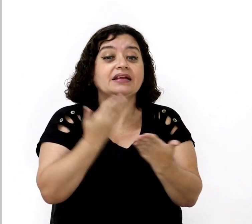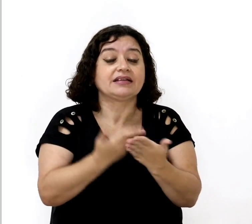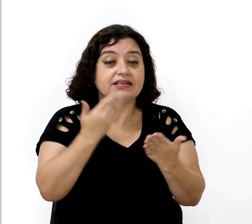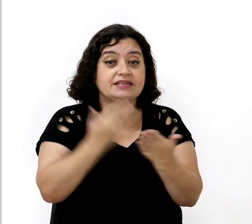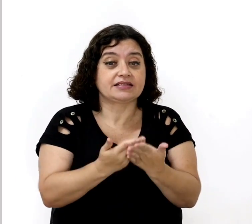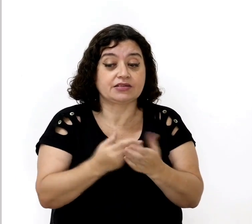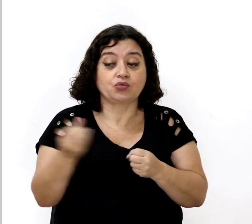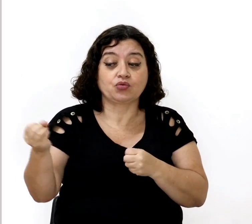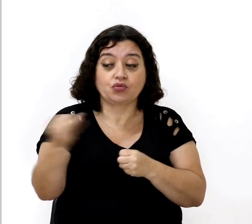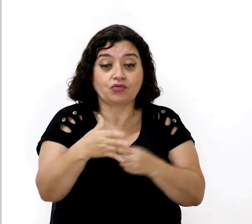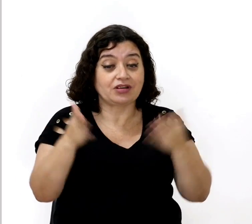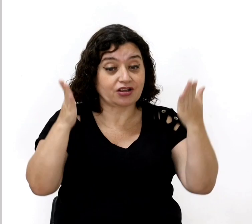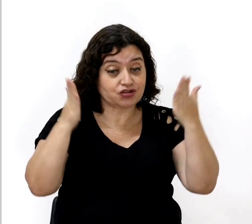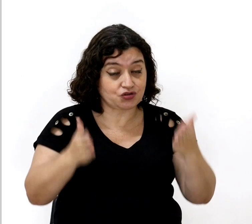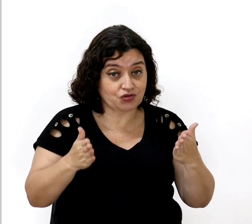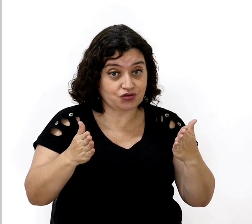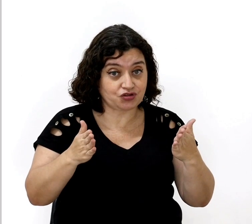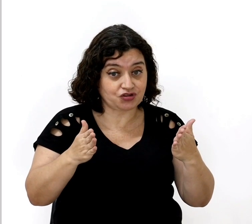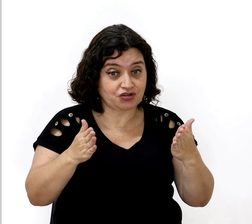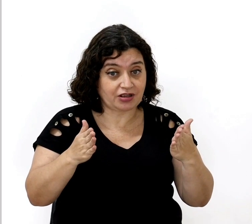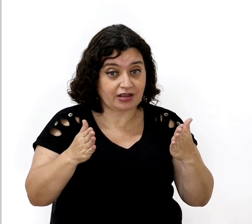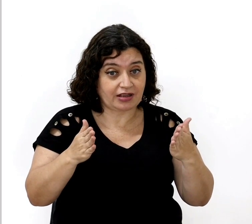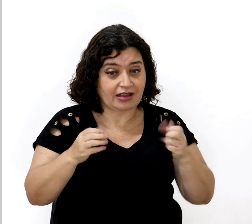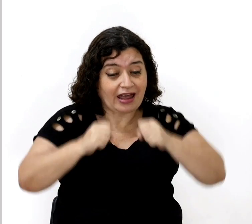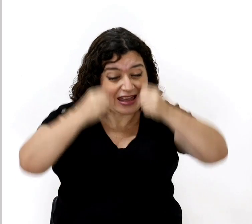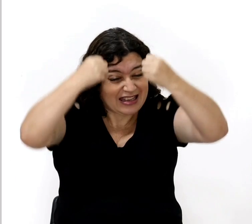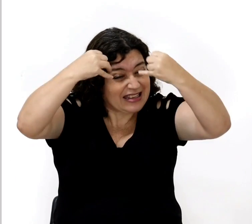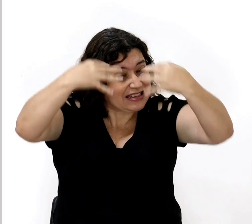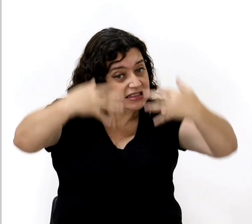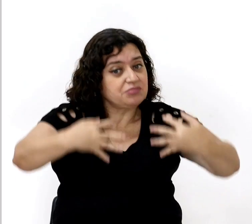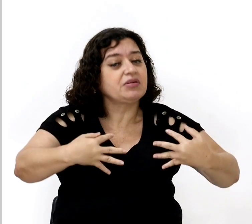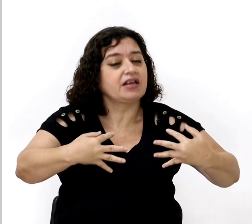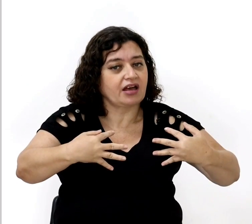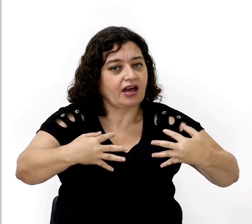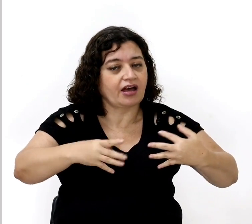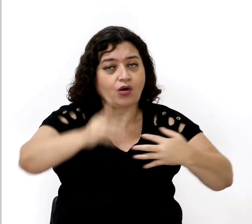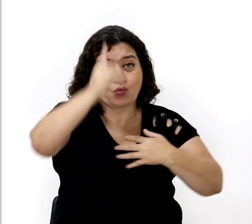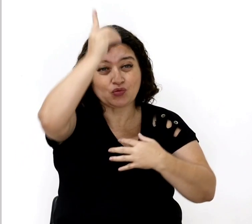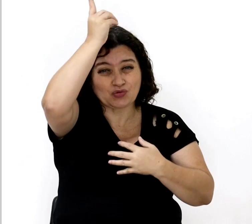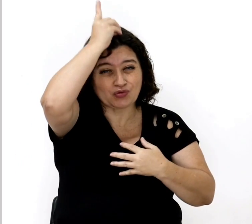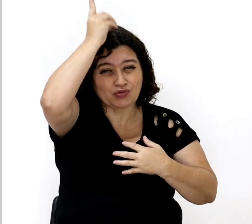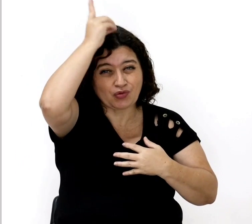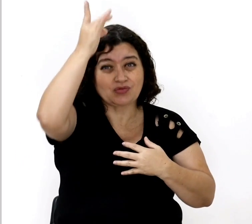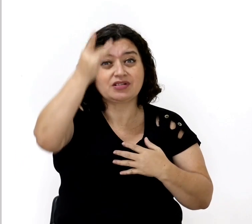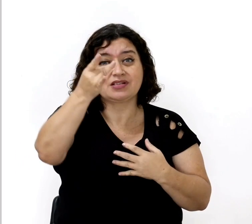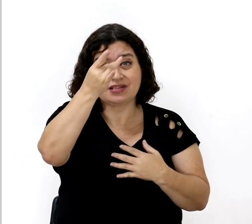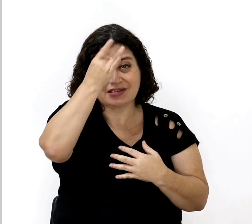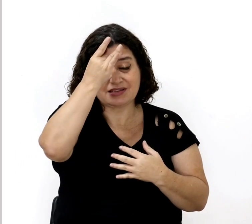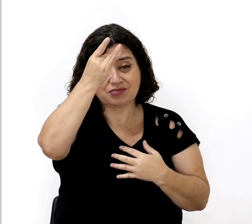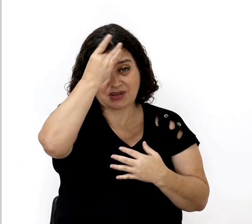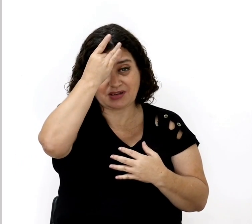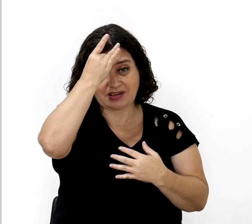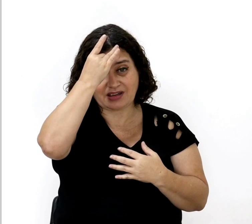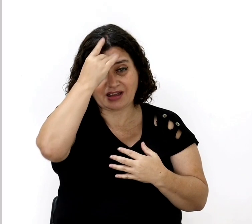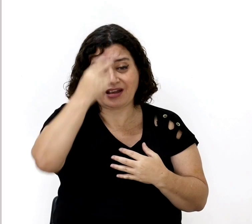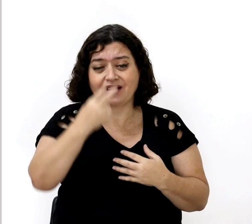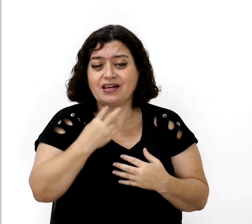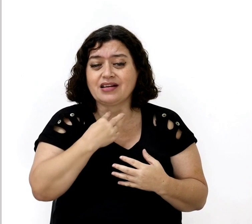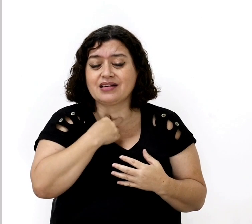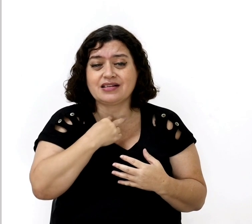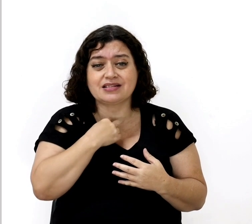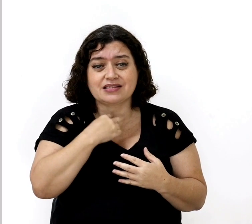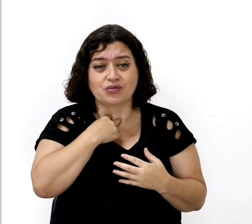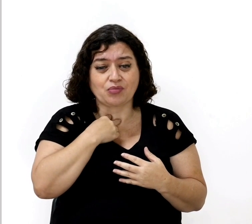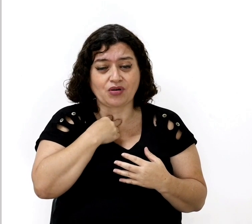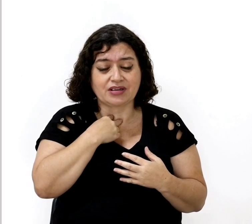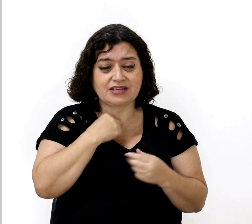traz de novidade hoje é trazer uma explanação de que os dons espirituais, eles não podem